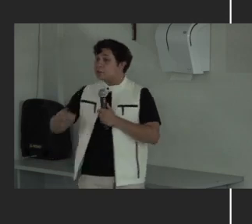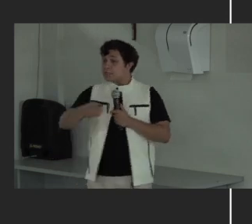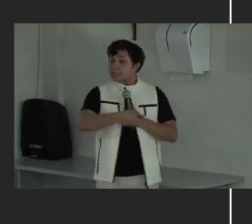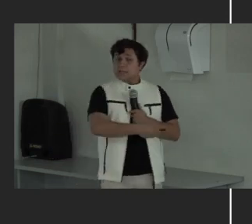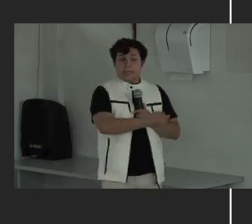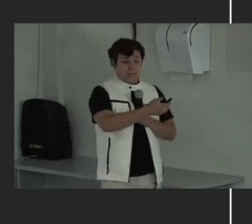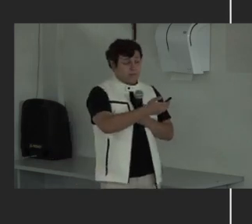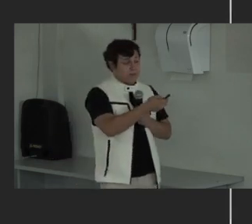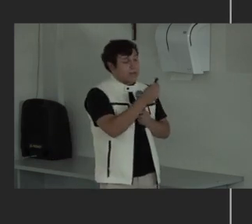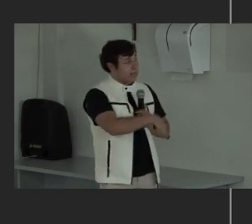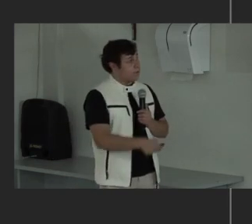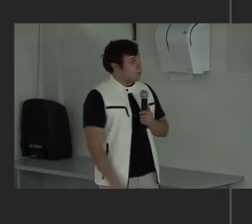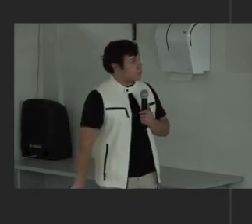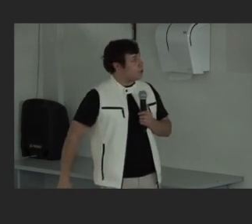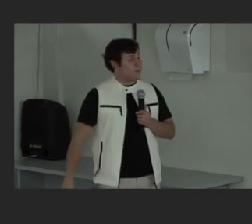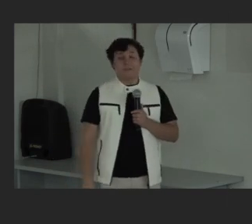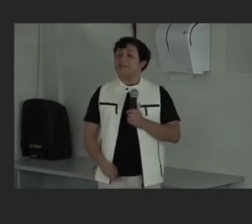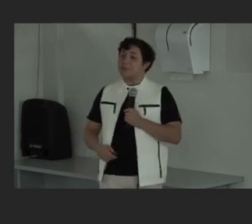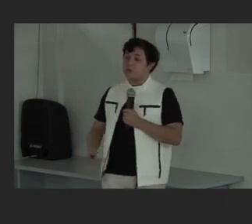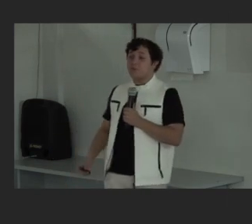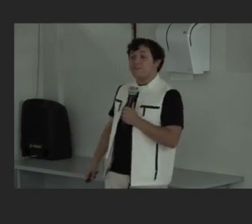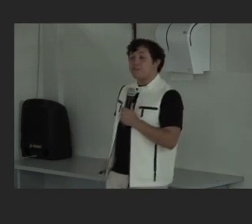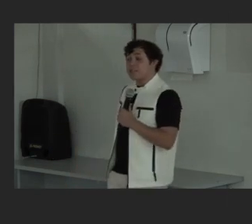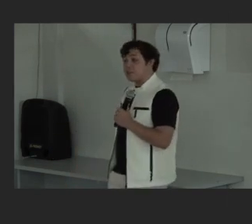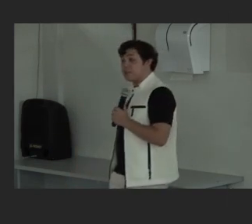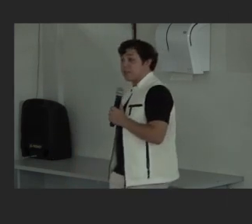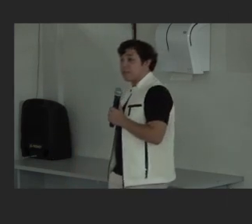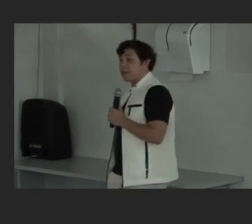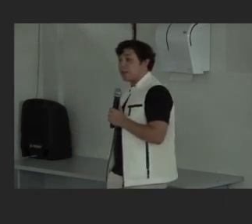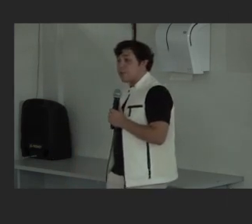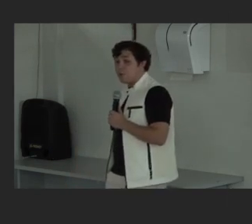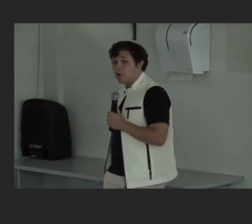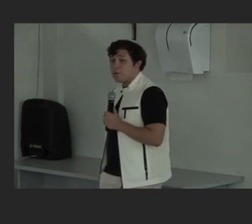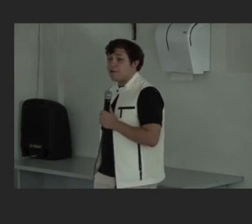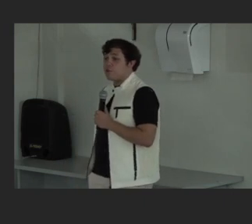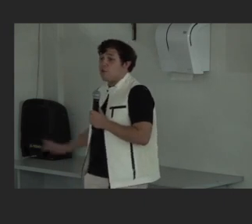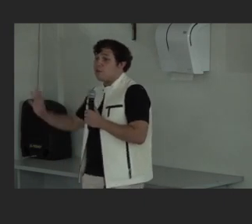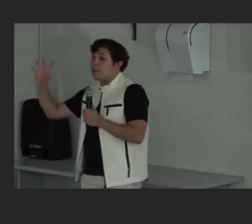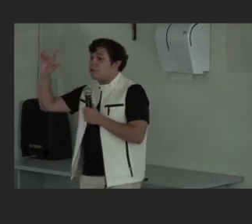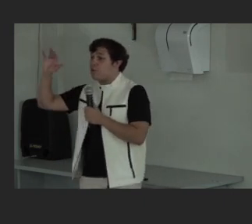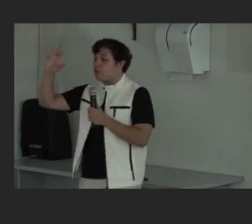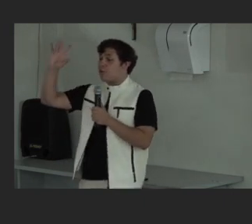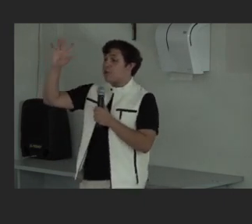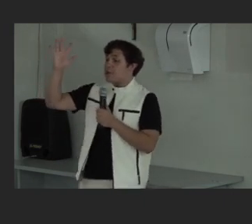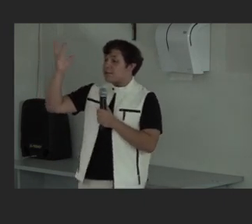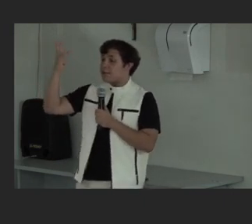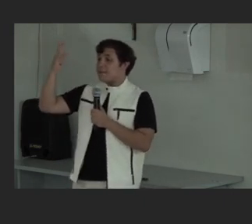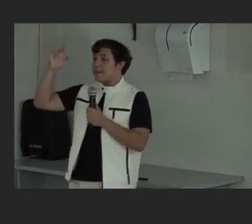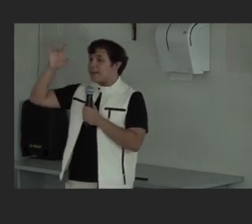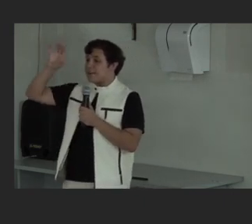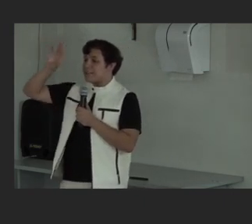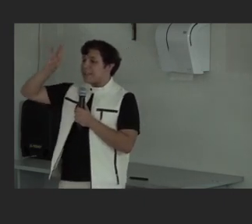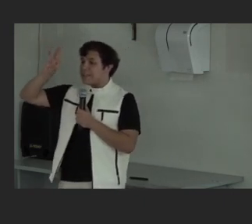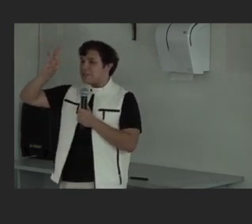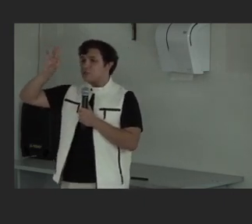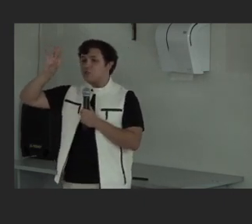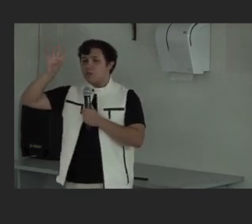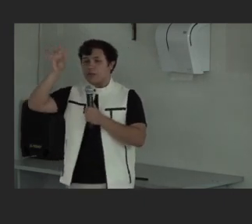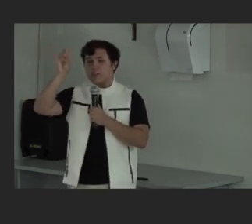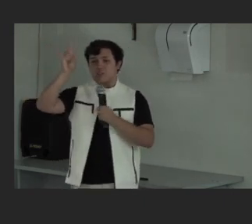Entonces, ¿qué significa cada uno de estos? Lo vamos a ir viendo. Configuración, de qué manera yo pongo mi mano, cómo la adopto, de qué manera, qué dedos subo, qué dedos